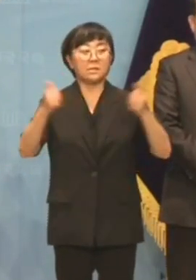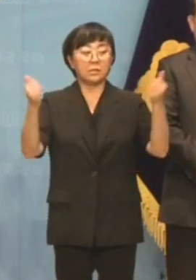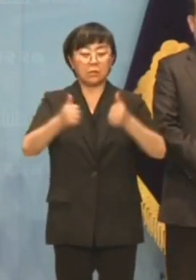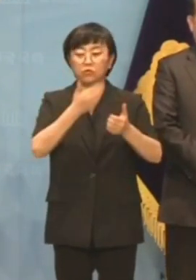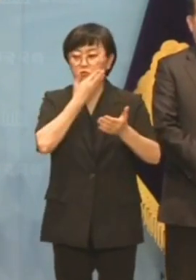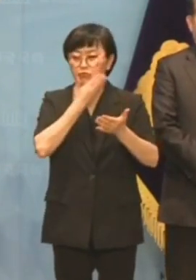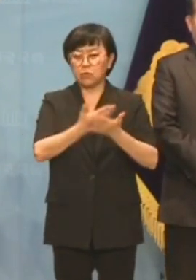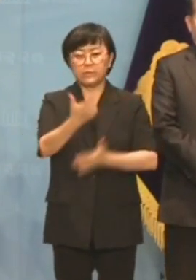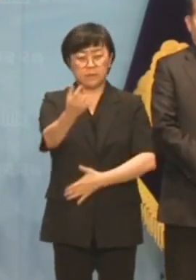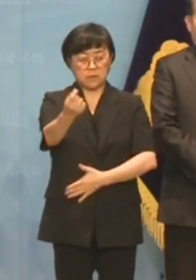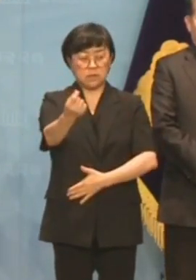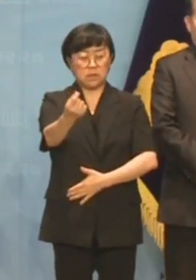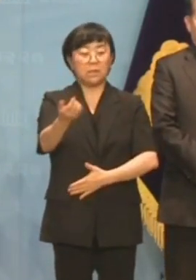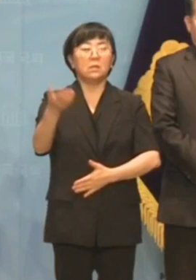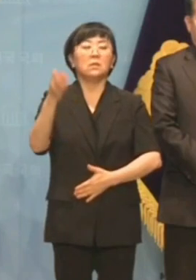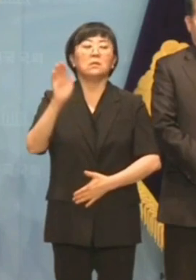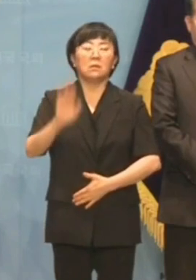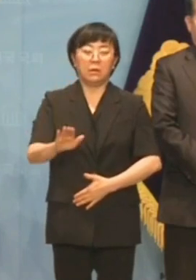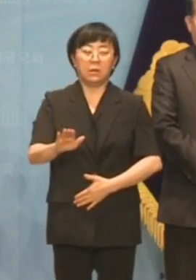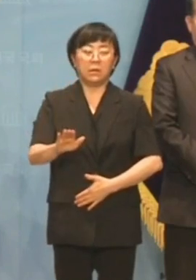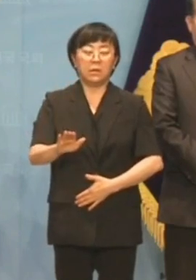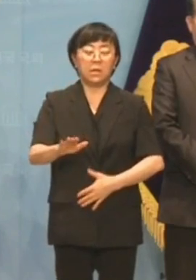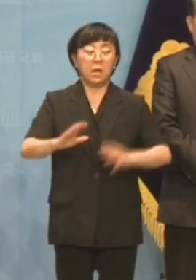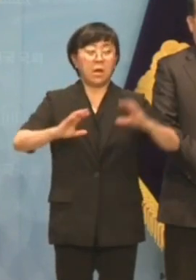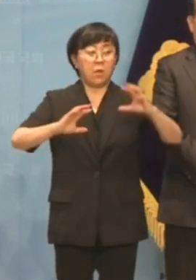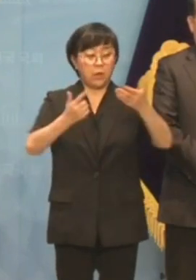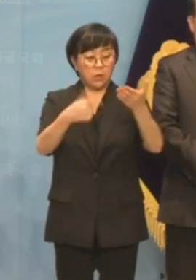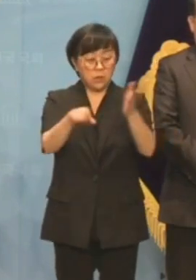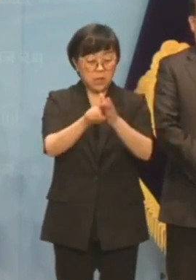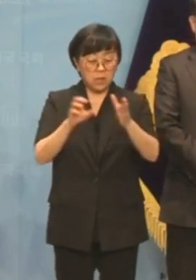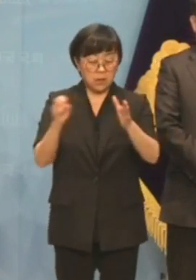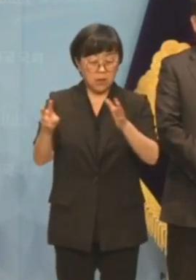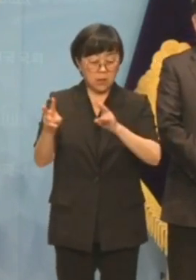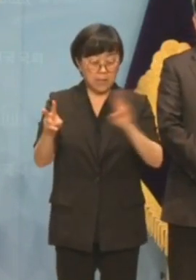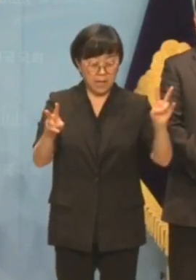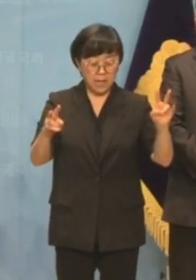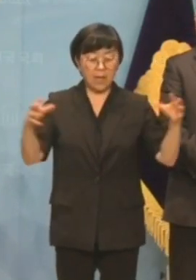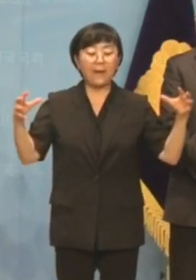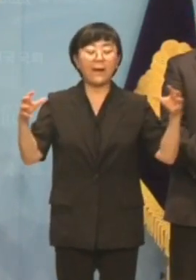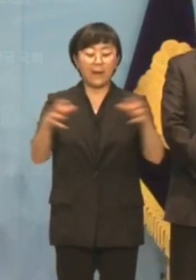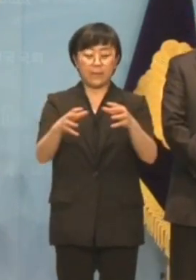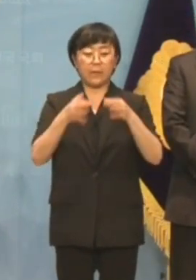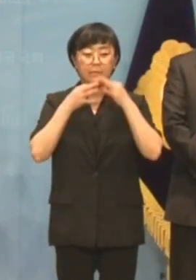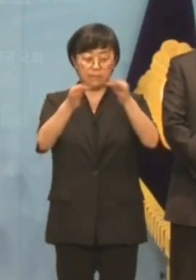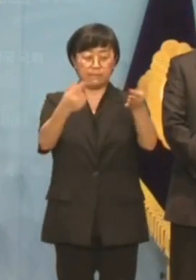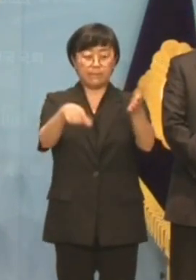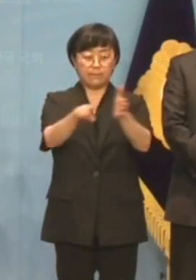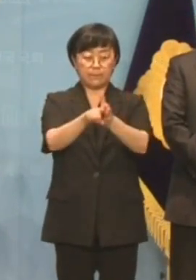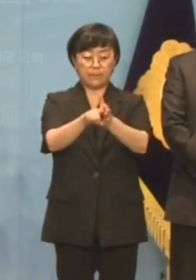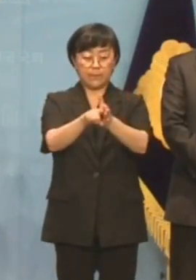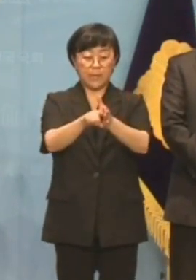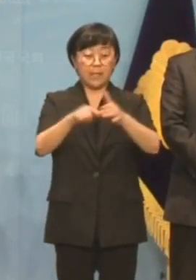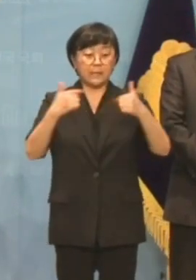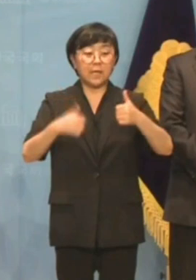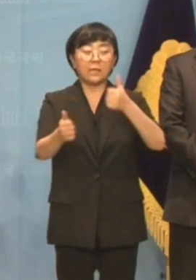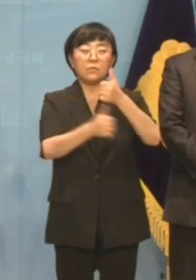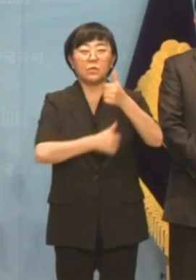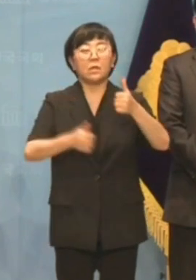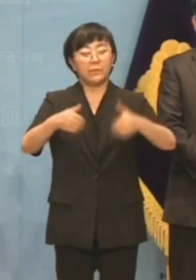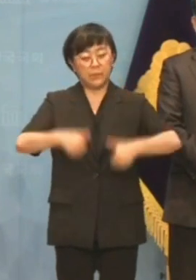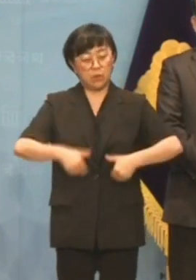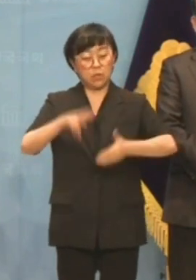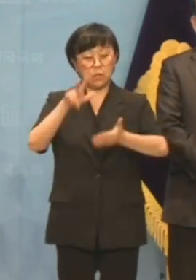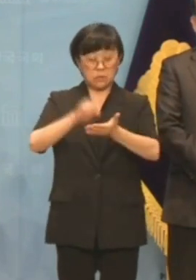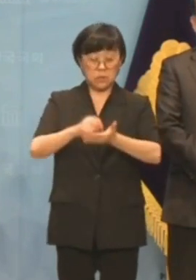너무나 중요합니다. 그렇기 때문에 외교를 위해 여야가 한 목소리를 내기 위해 상임위가 필요했습니다.